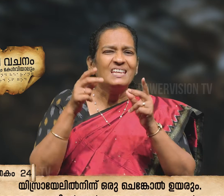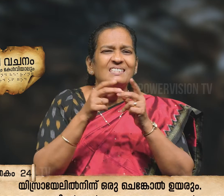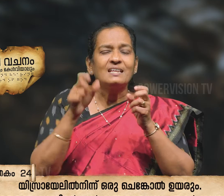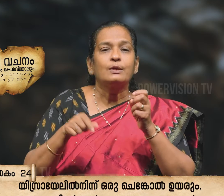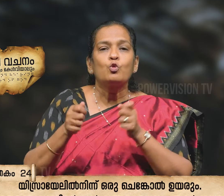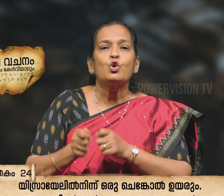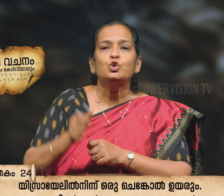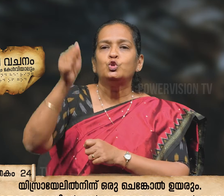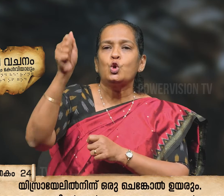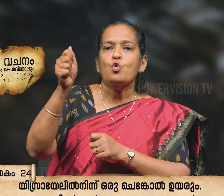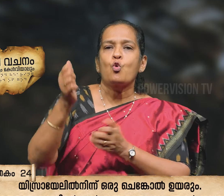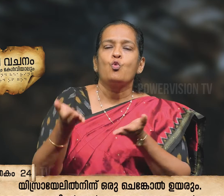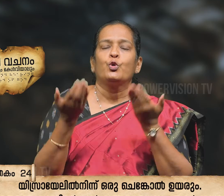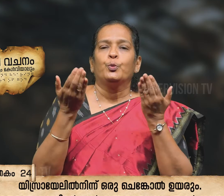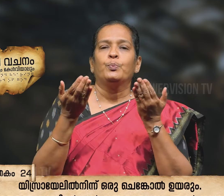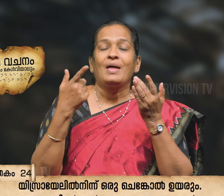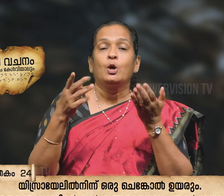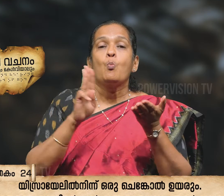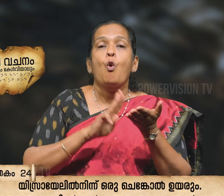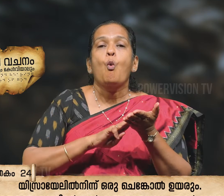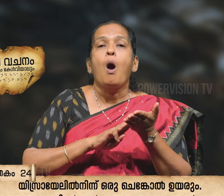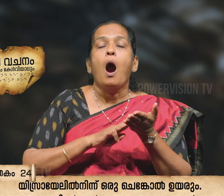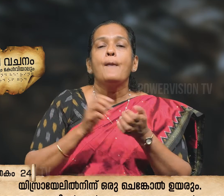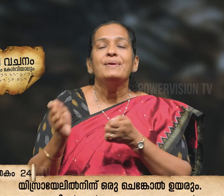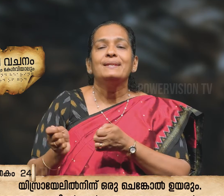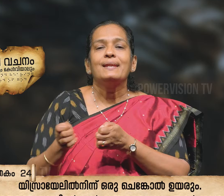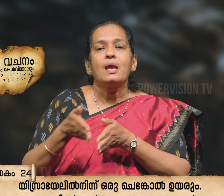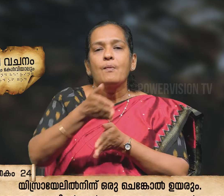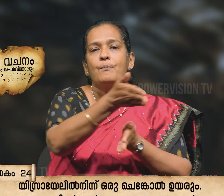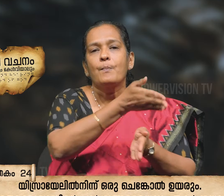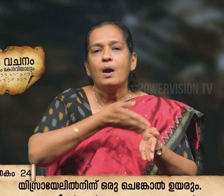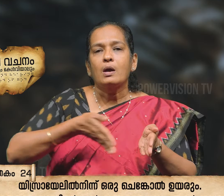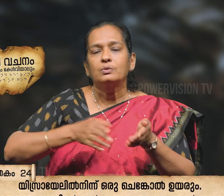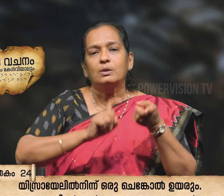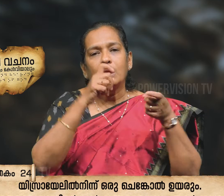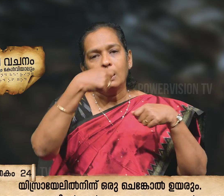ഒരു ചെങ്കോൽ ഉയരും, അത് മോവാബിന്റെ പാർശ്വങ്ങളെയെല്ലാം തകർക്കുകയും